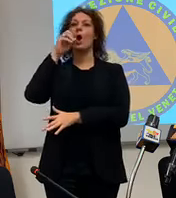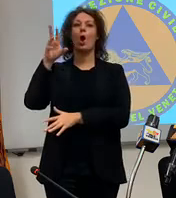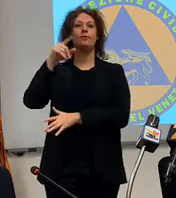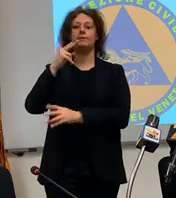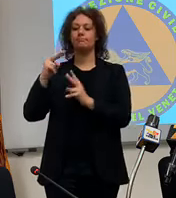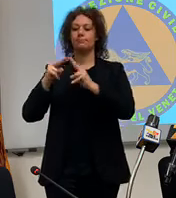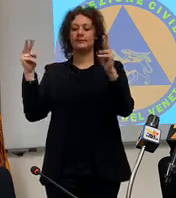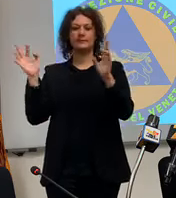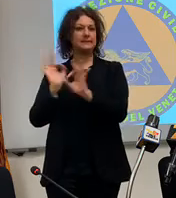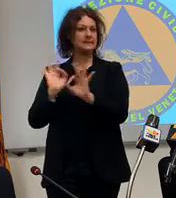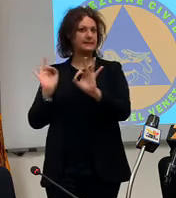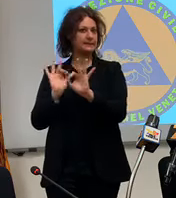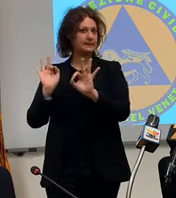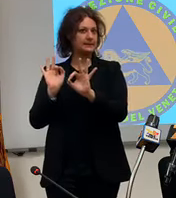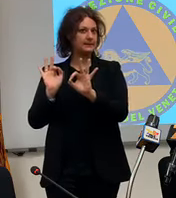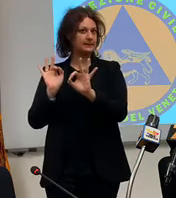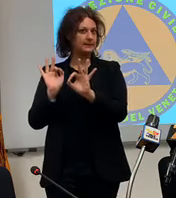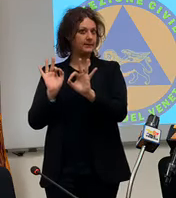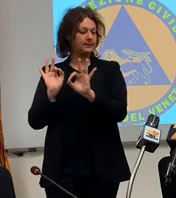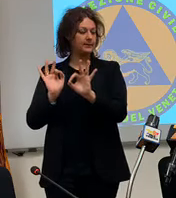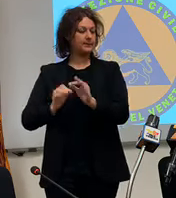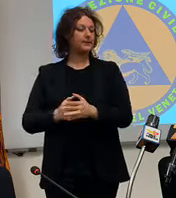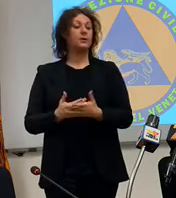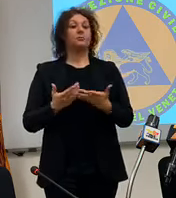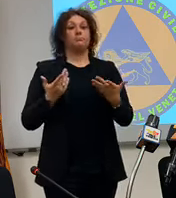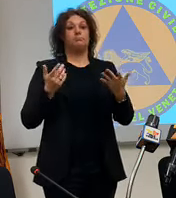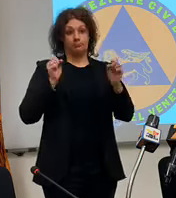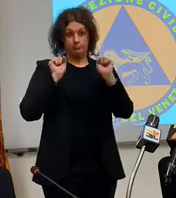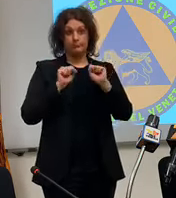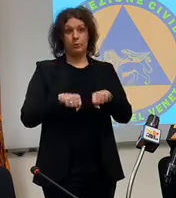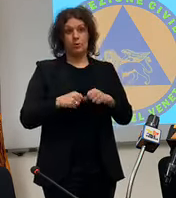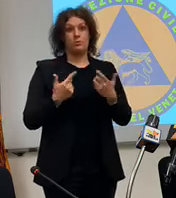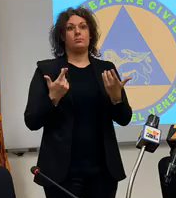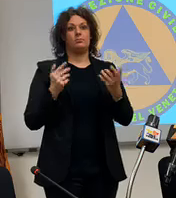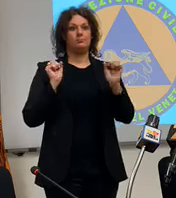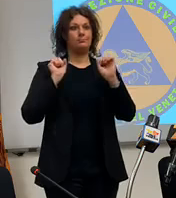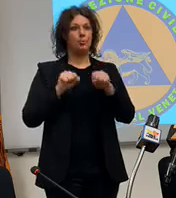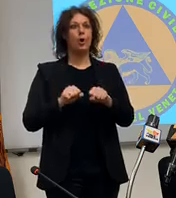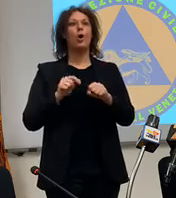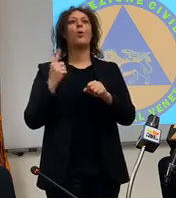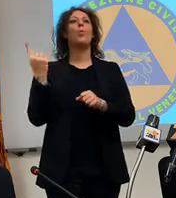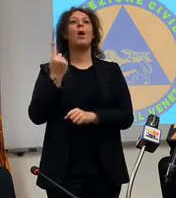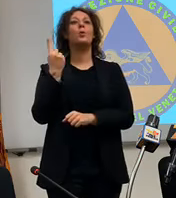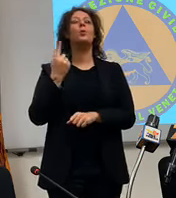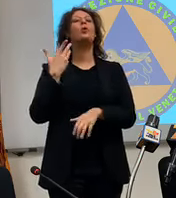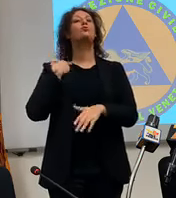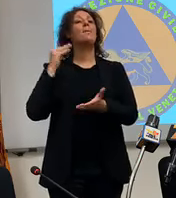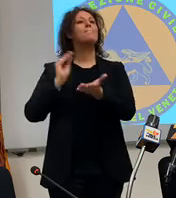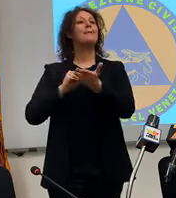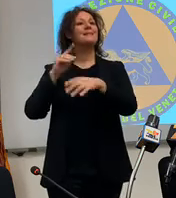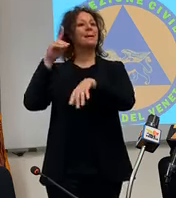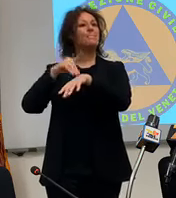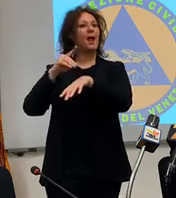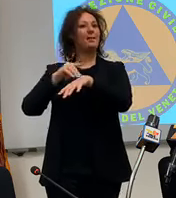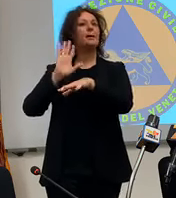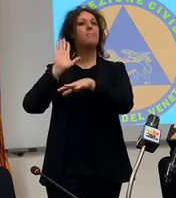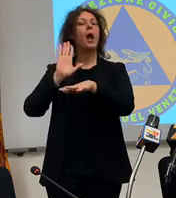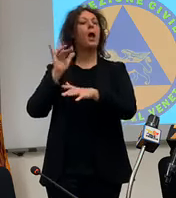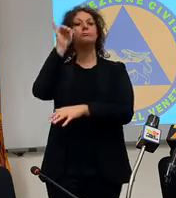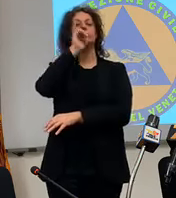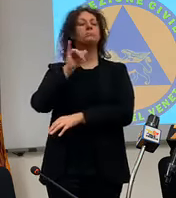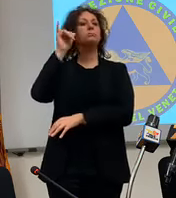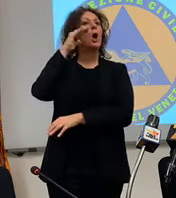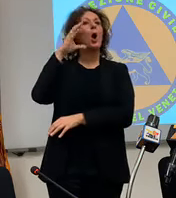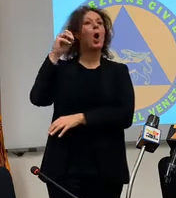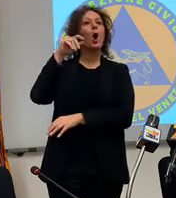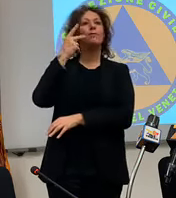potrebbe essere collegato magari ad un covid non evidente non diagnosticato o comunque che